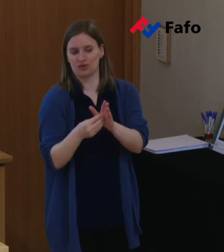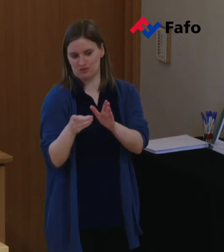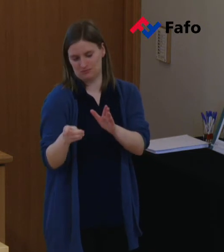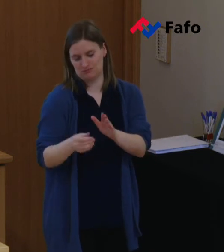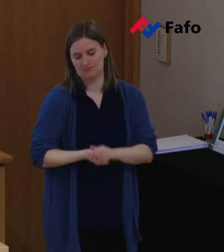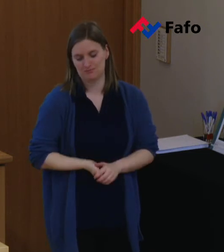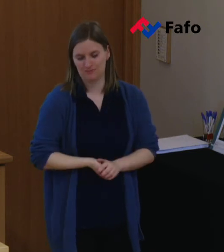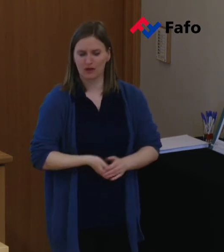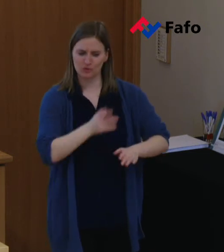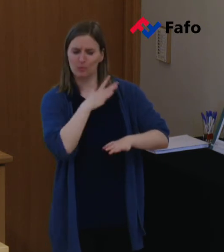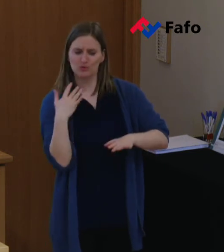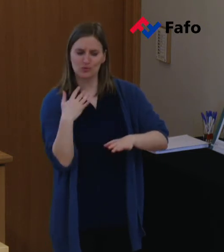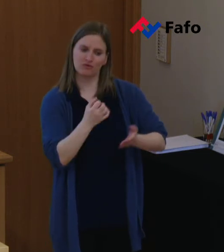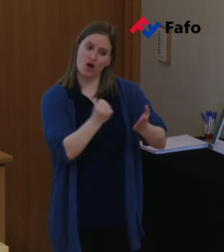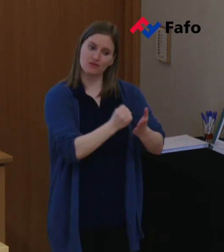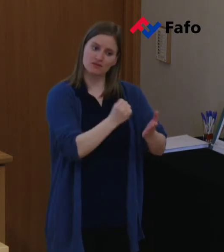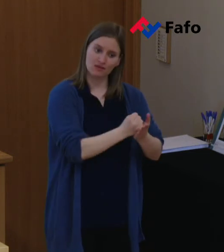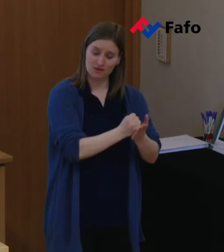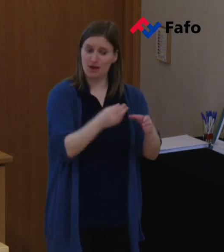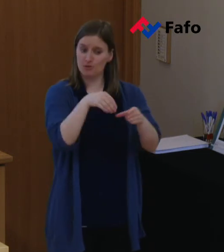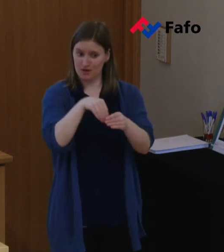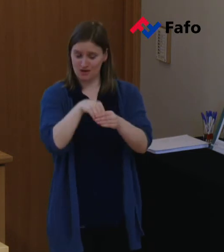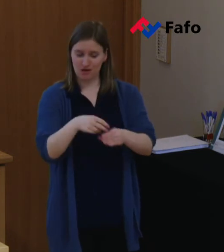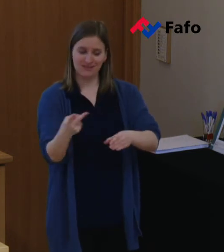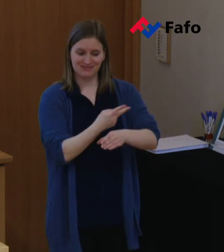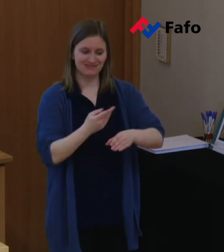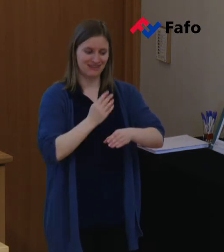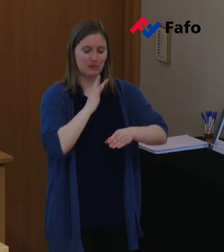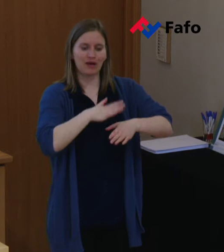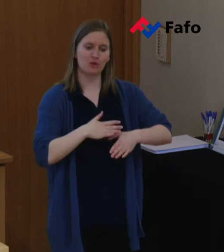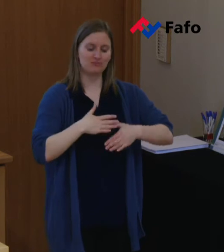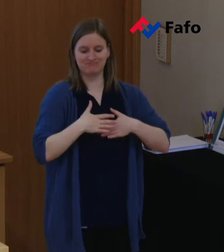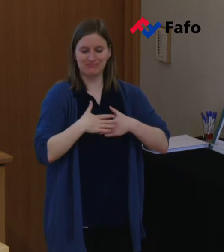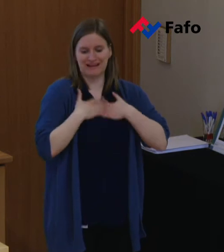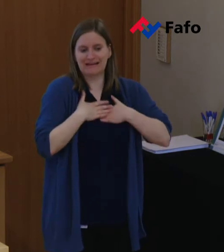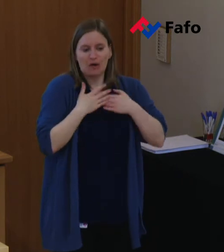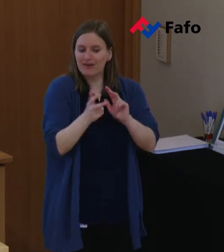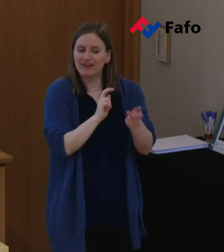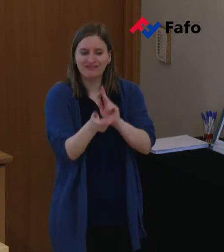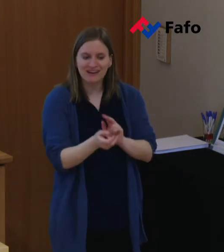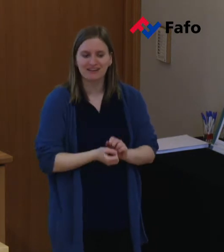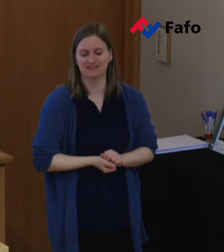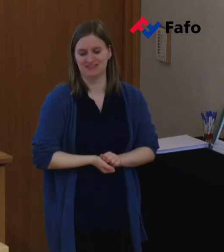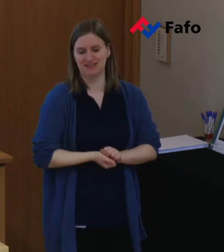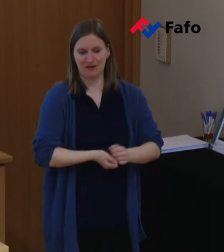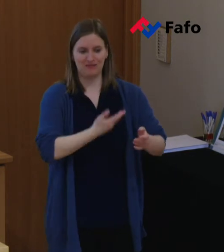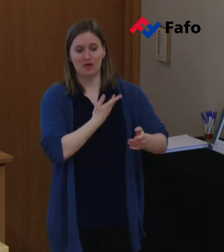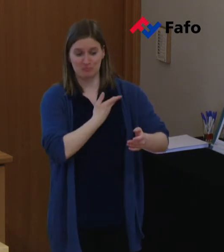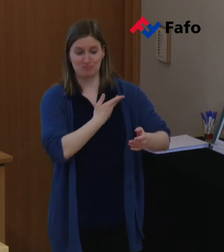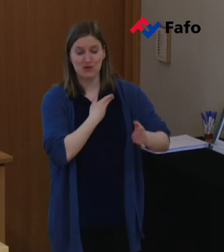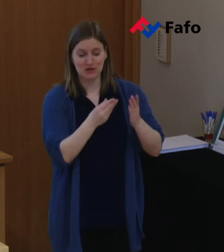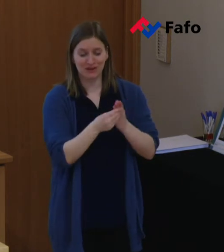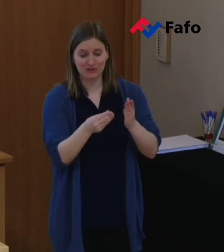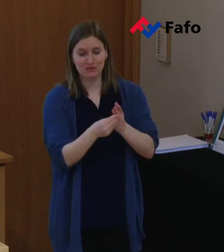det veldig morsomt, for både blant ansatte og deltakere så snakker de om hvor glad de blir til hverandre, og det sier litt. Man har jo hatt mye ressurser, og man har